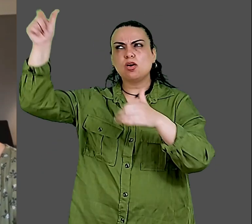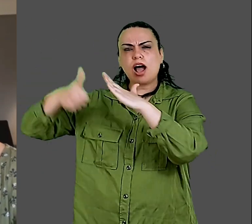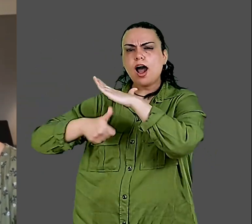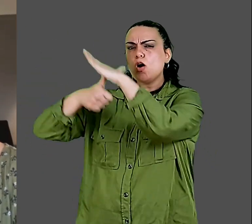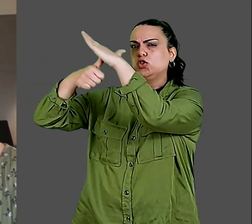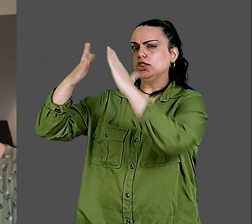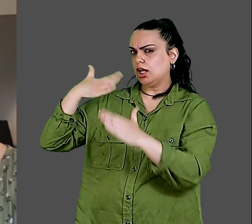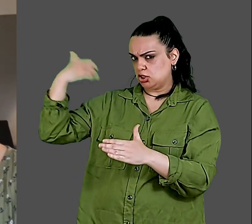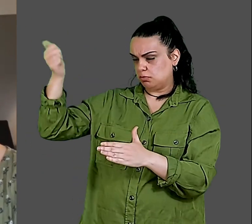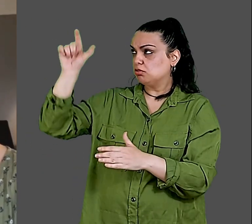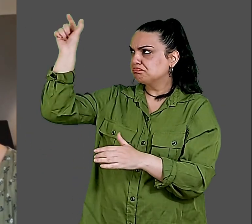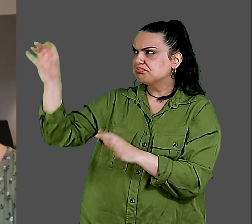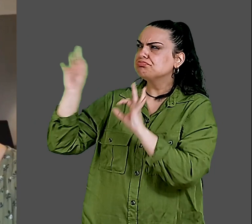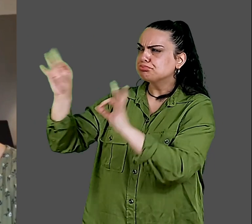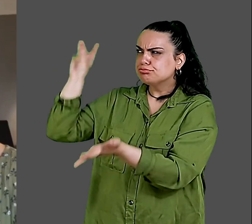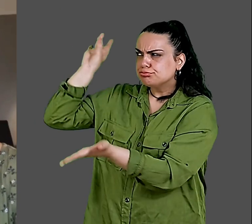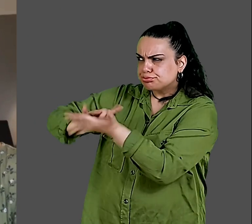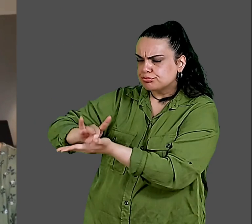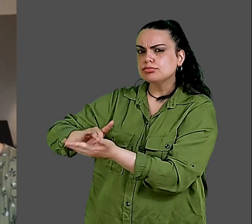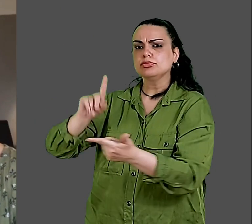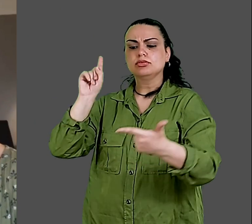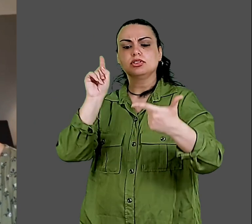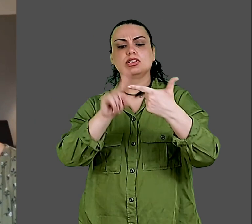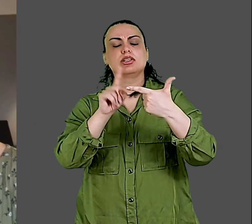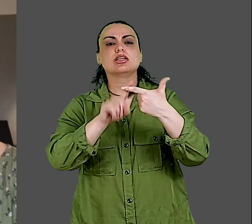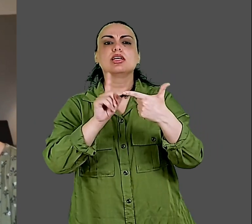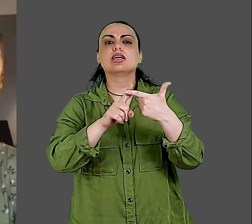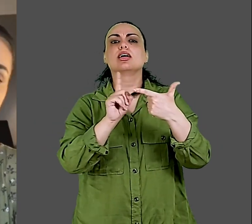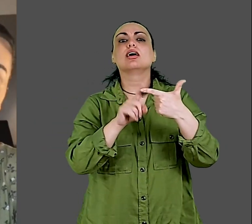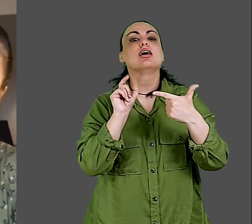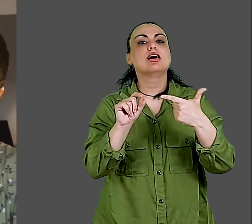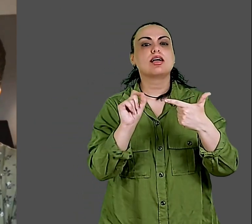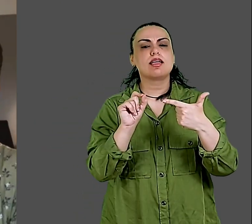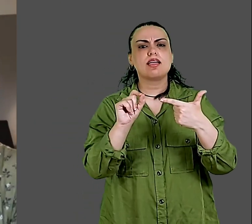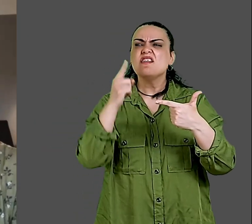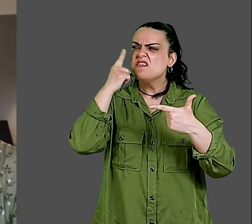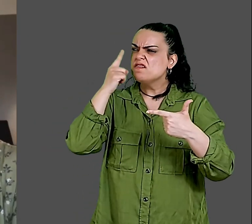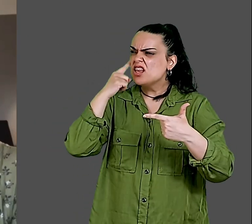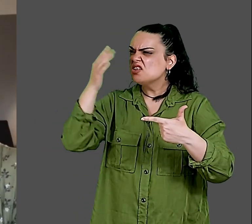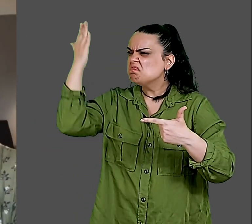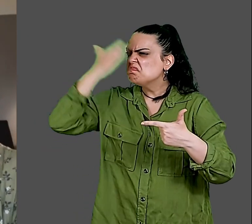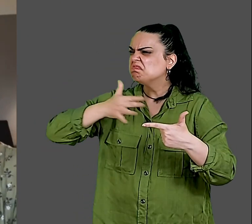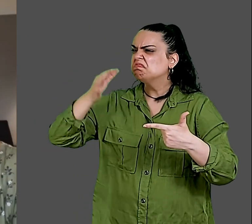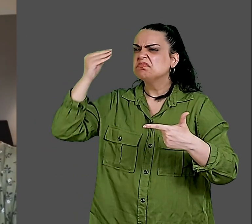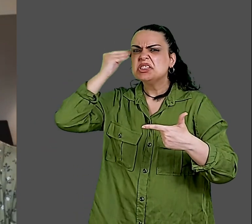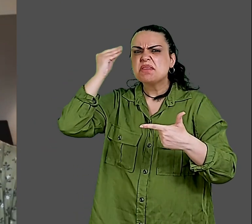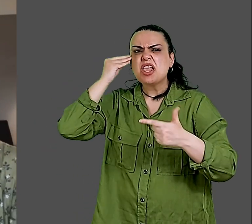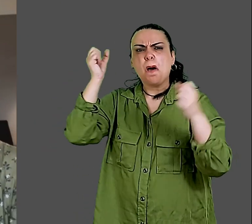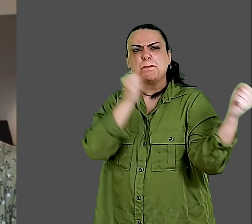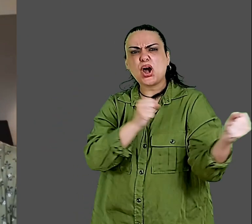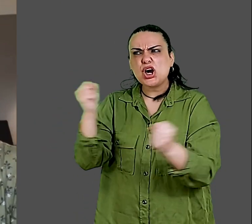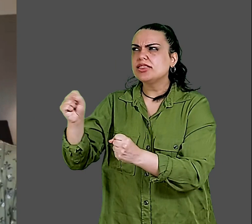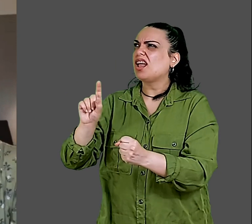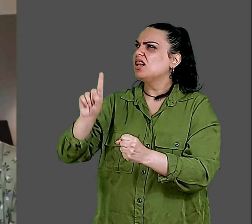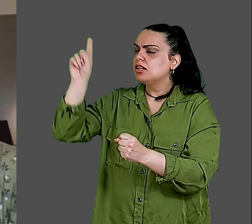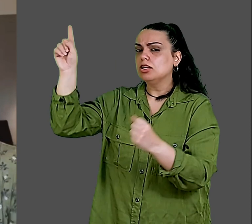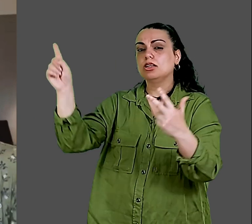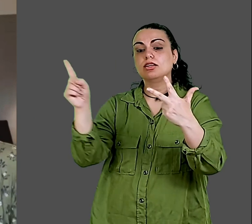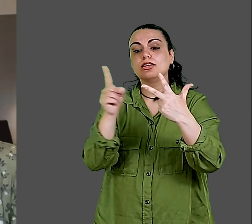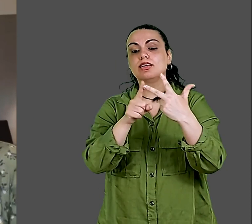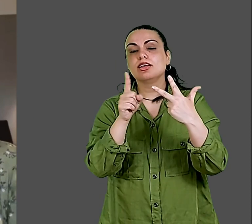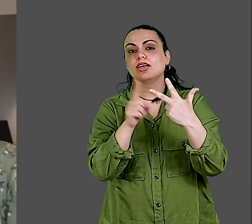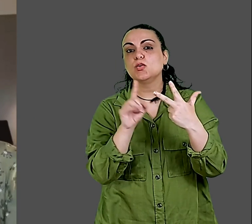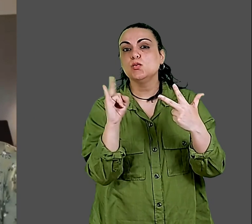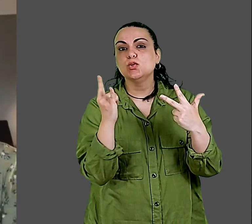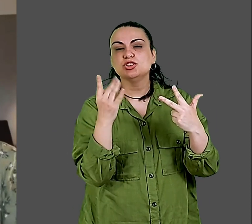reconhecendo a autoridade de quem te chamou. Segundo, reconhecendo o poder de quem chamou. Terceiro e